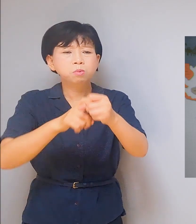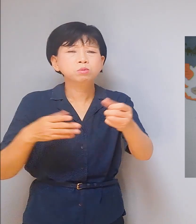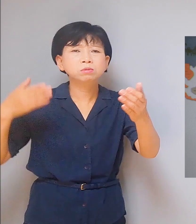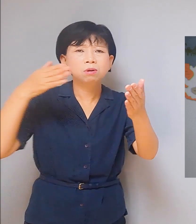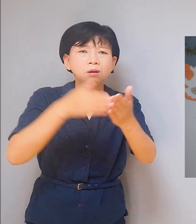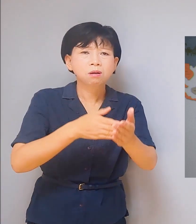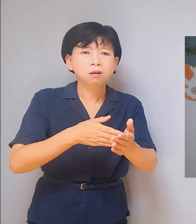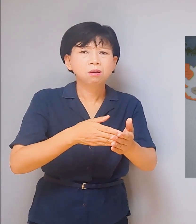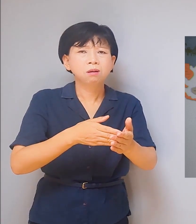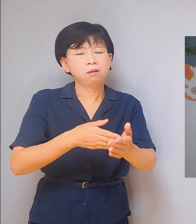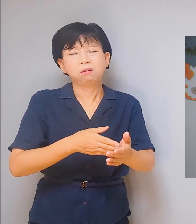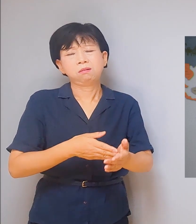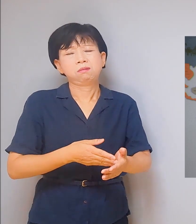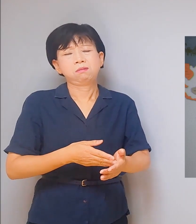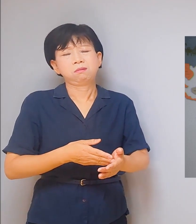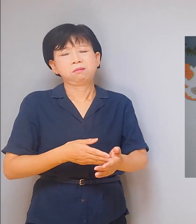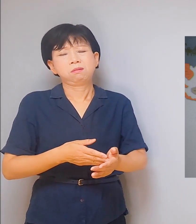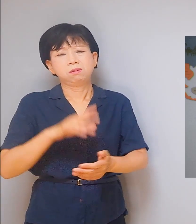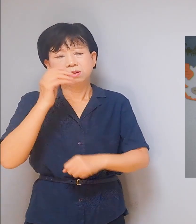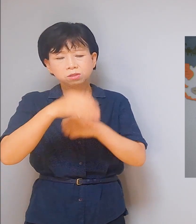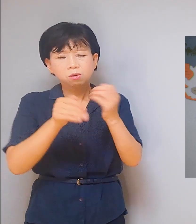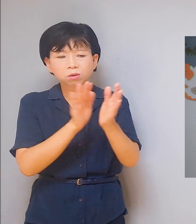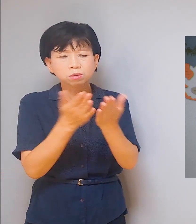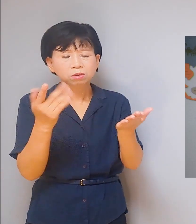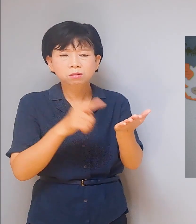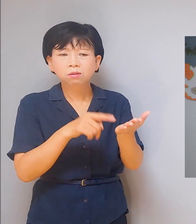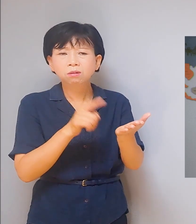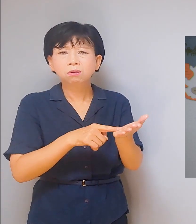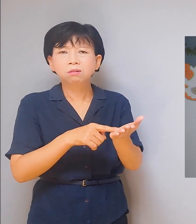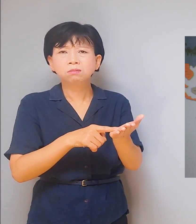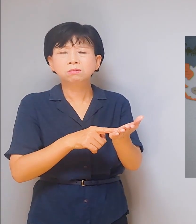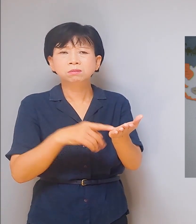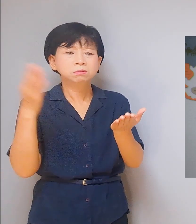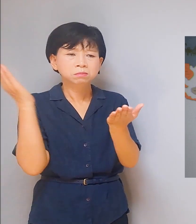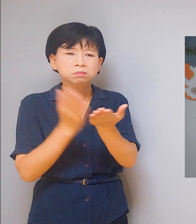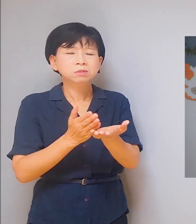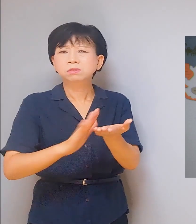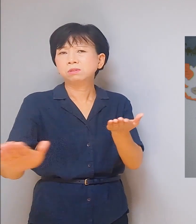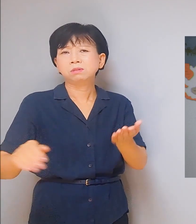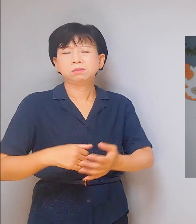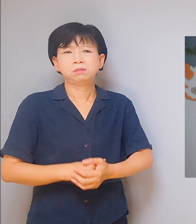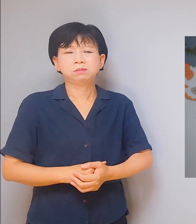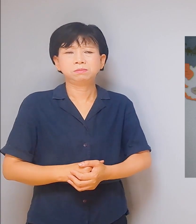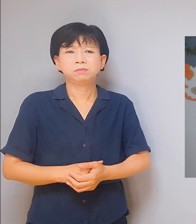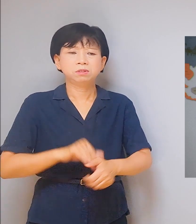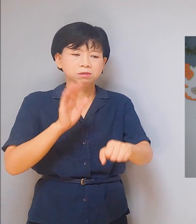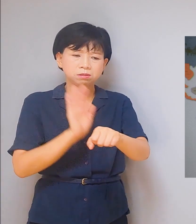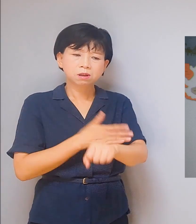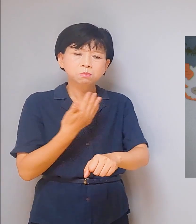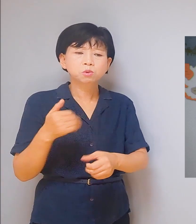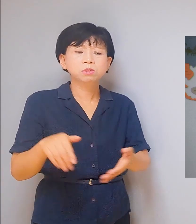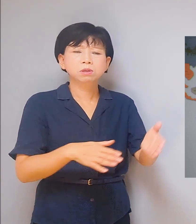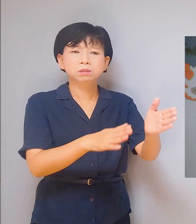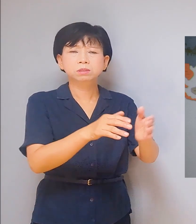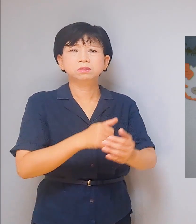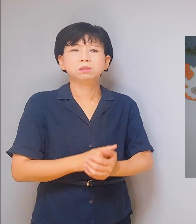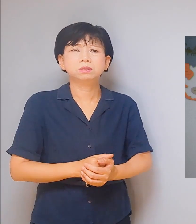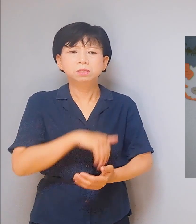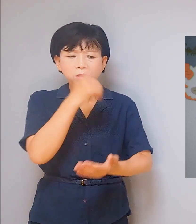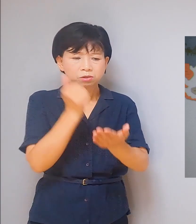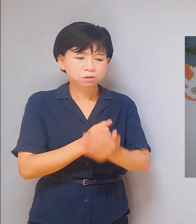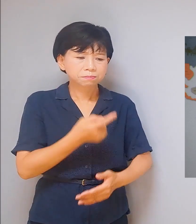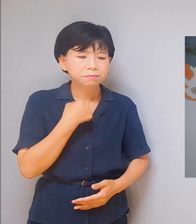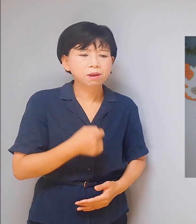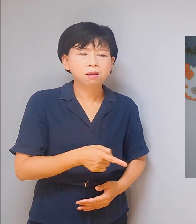가면 된다. 여러분 이건 성경적인 방법이 아닙니다. 이미 잘못된 길로 들어서니 죄를